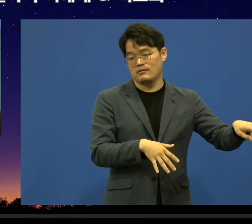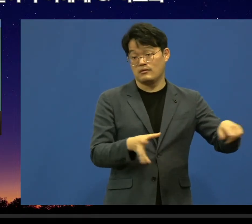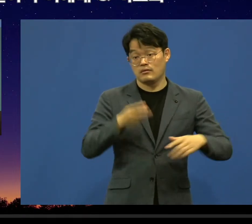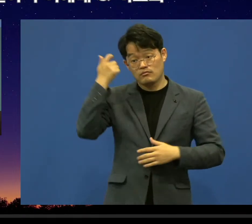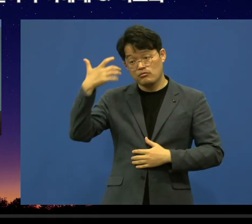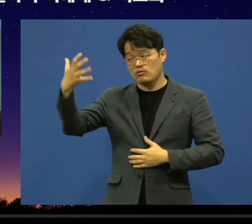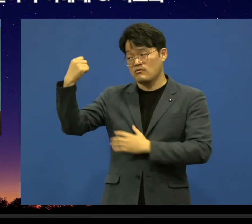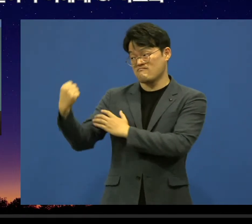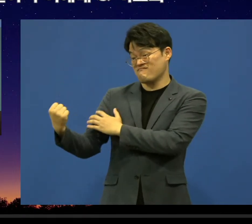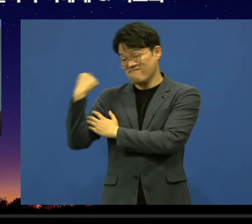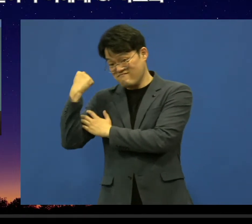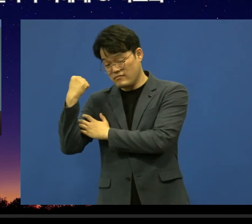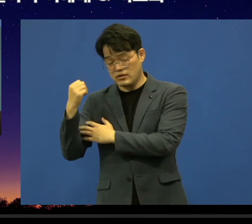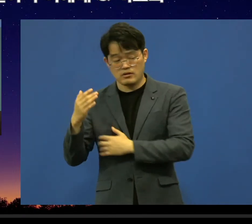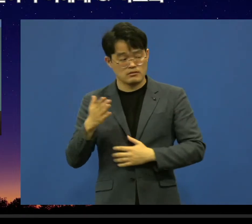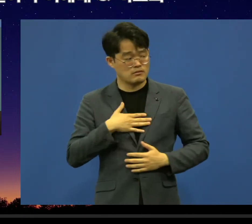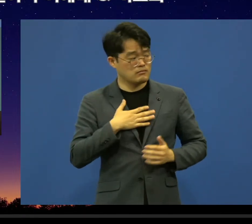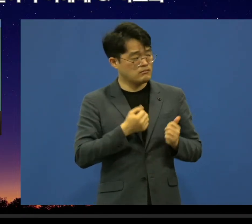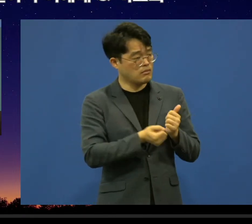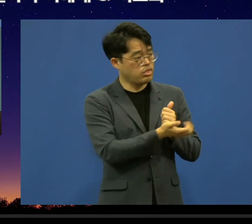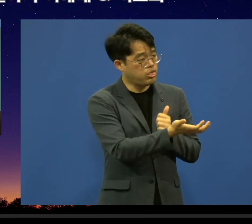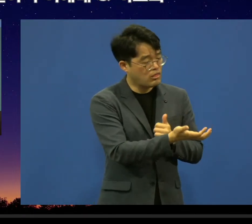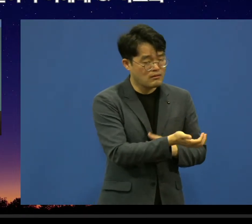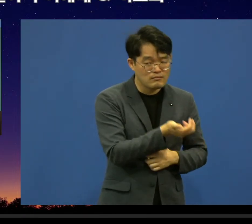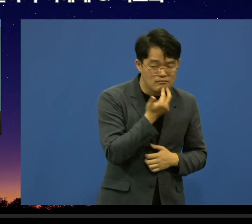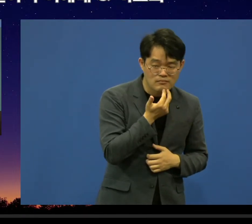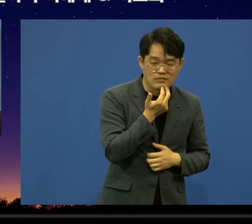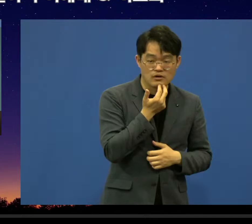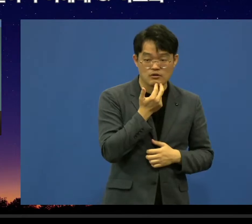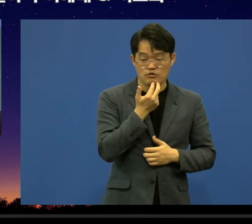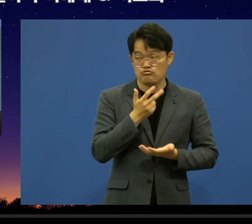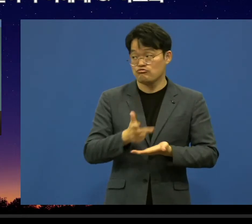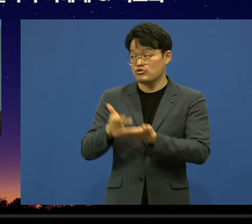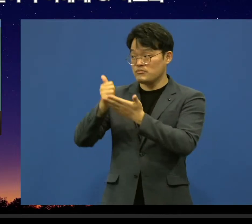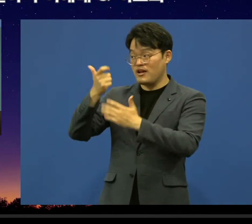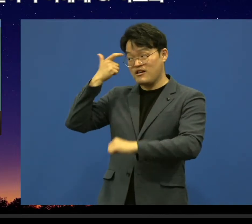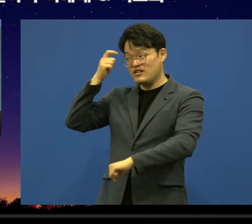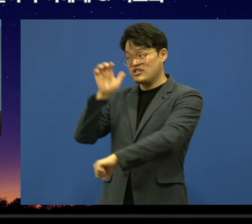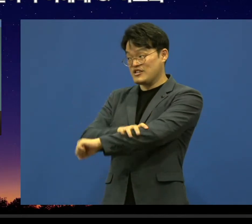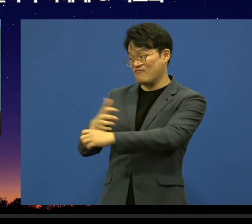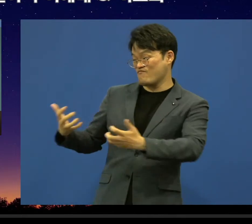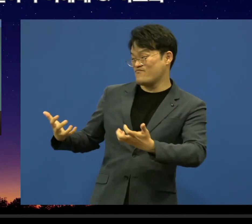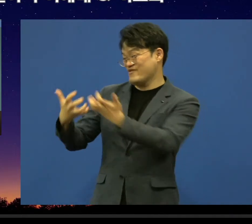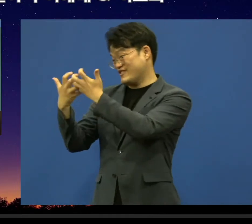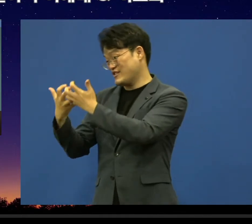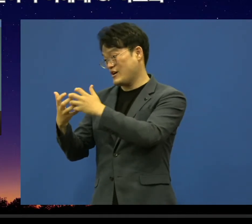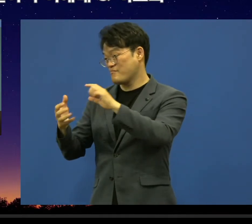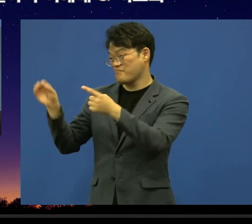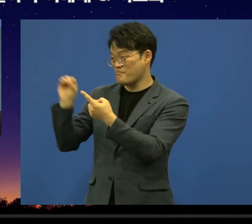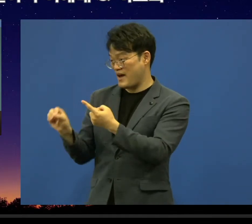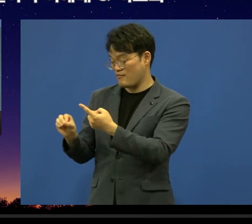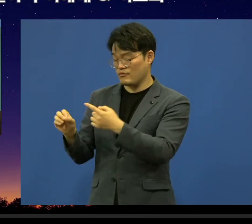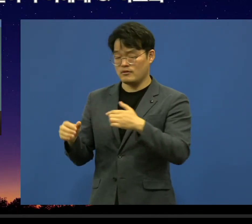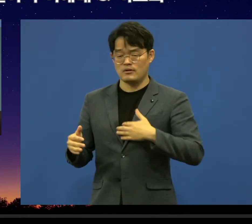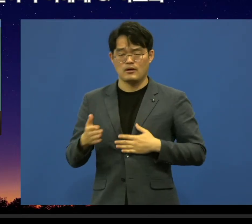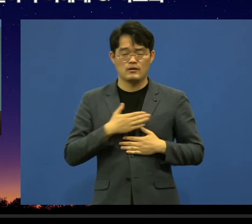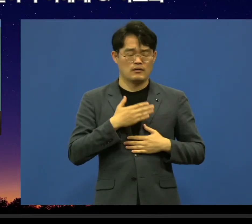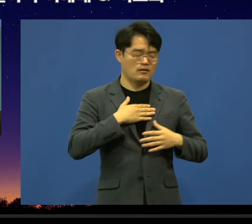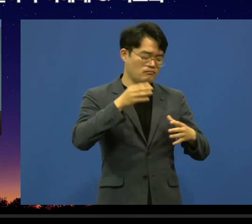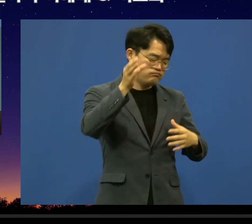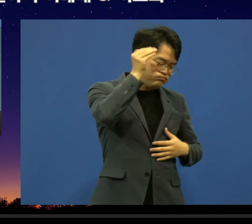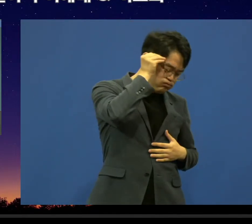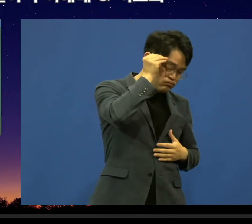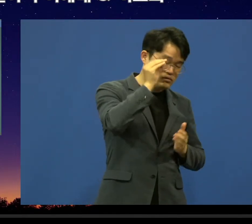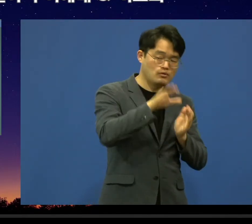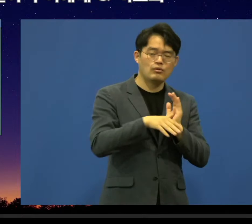없을 때, 주님은 지혜가 충만하신데 나는 무지할 때, 그래서 이 세상에서 경쟁력이